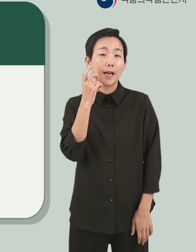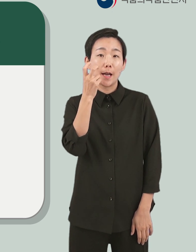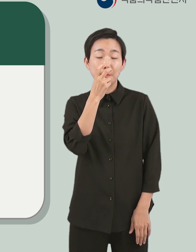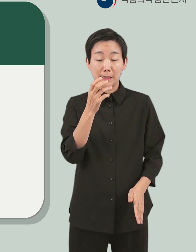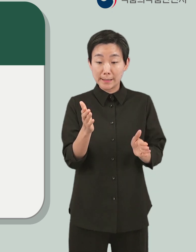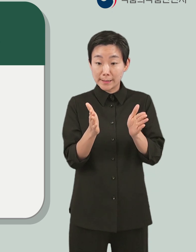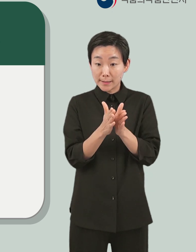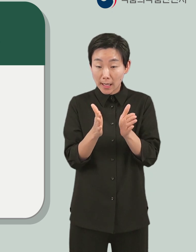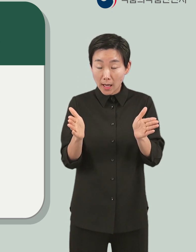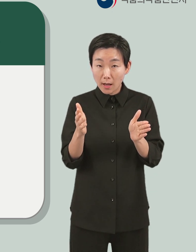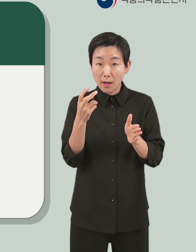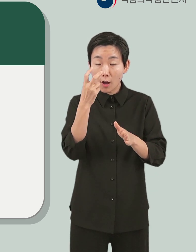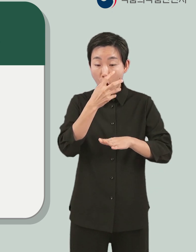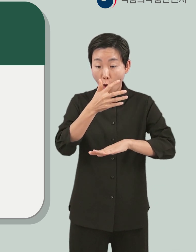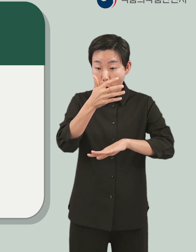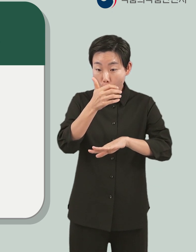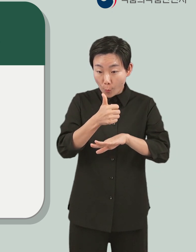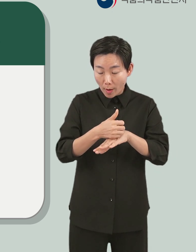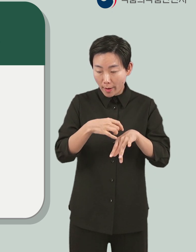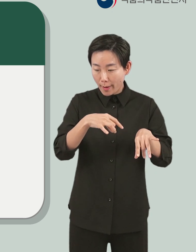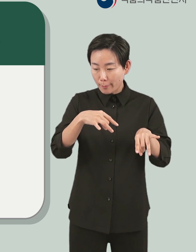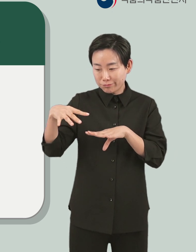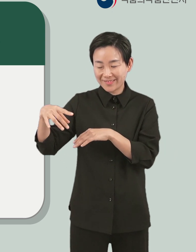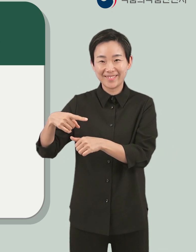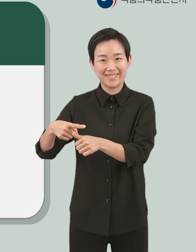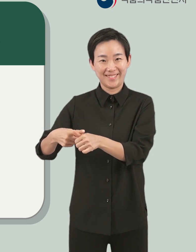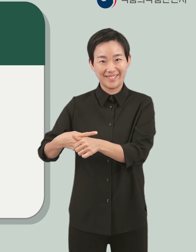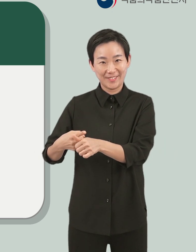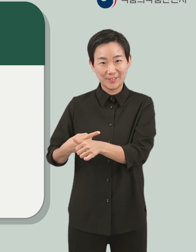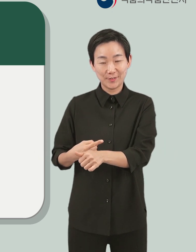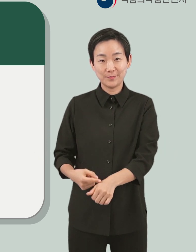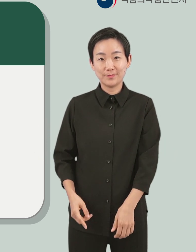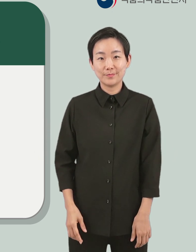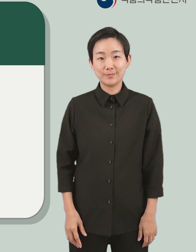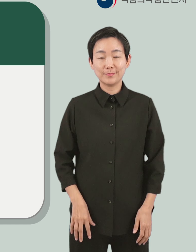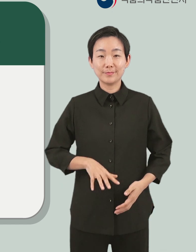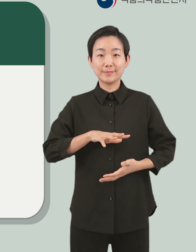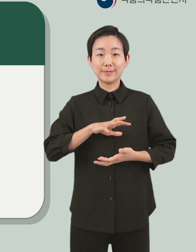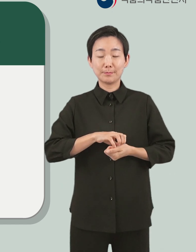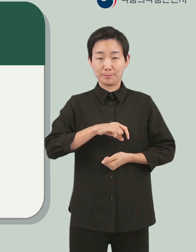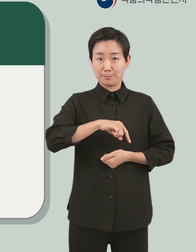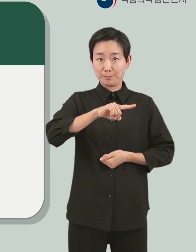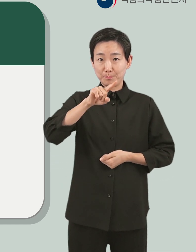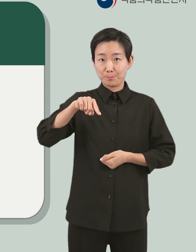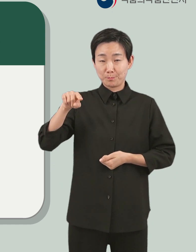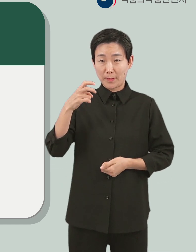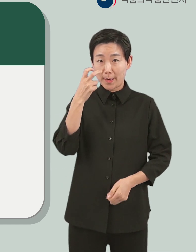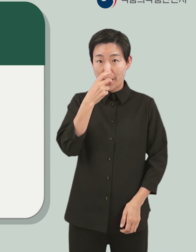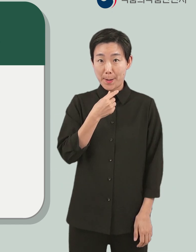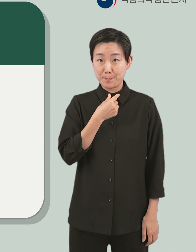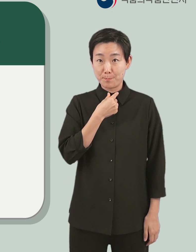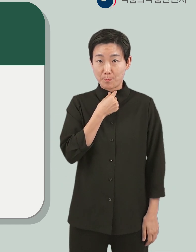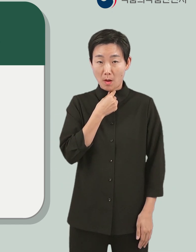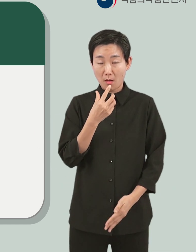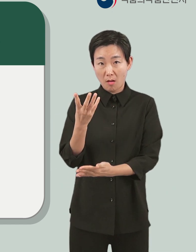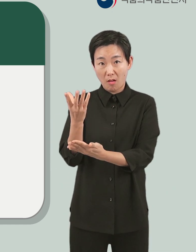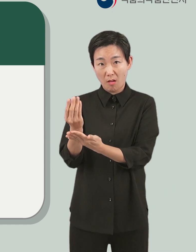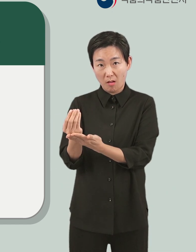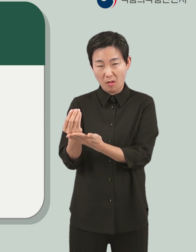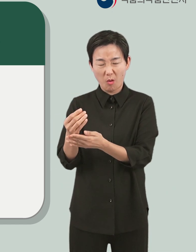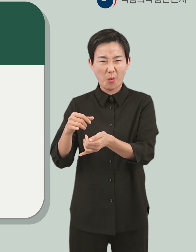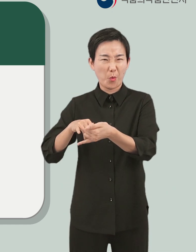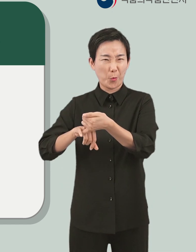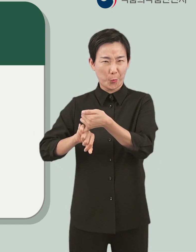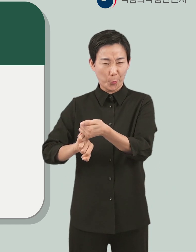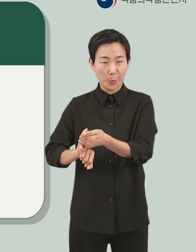후 혈압계를 연동합니다. 연동이 완료되면 날짜와 시간이 자동으로 설정됩니다. 어플 설치와